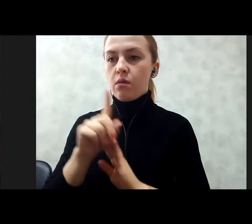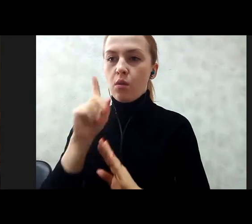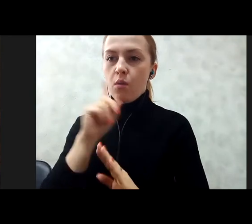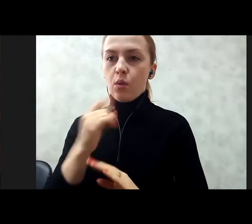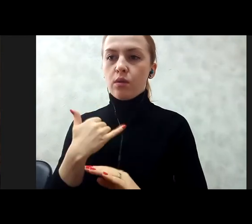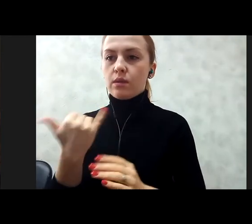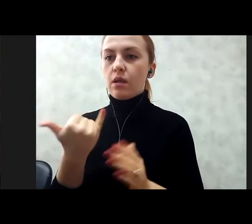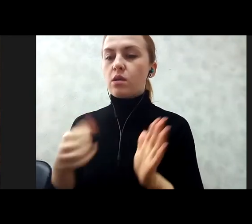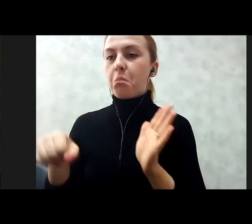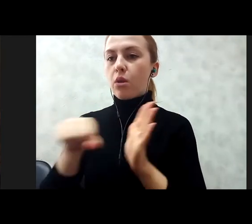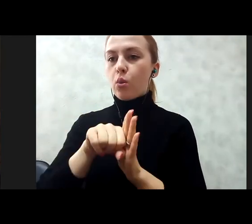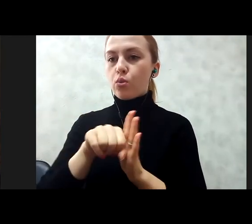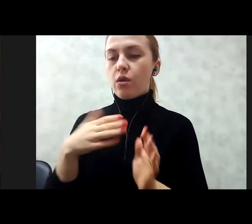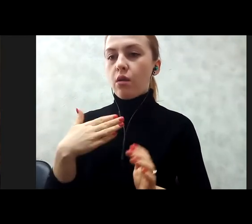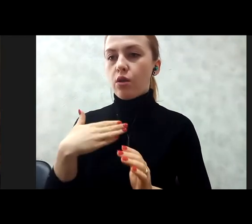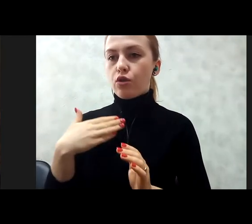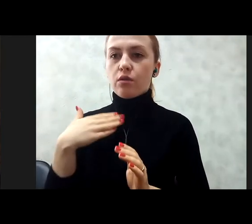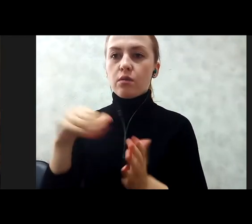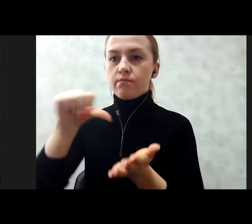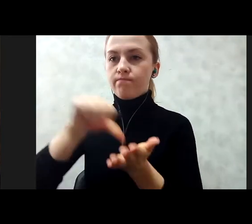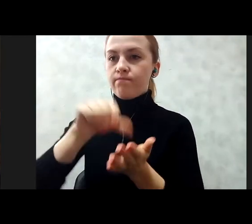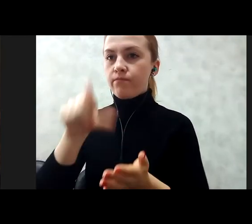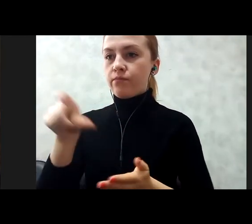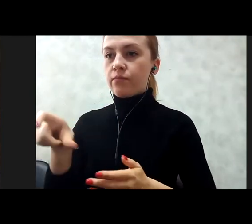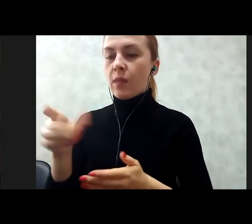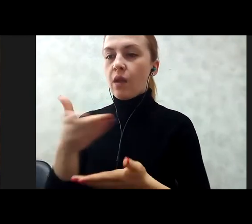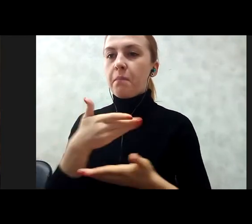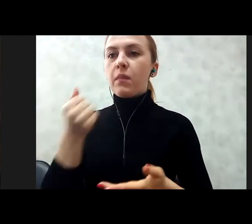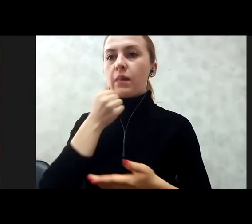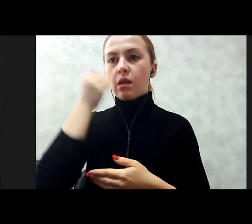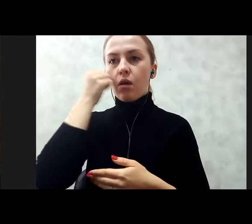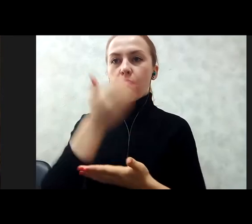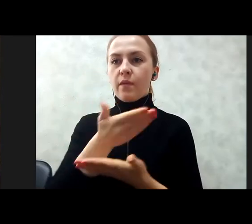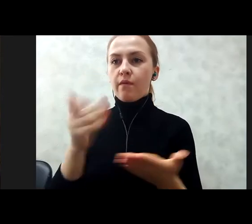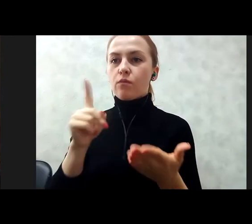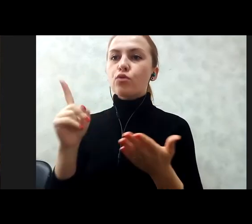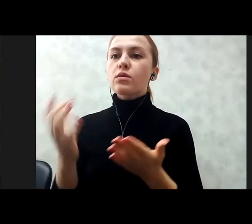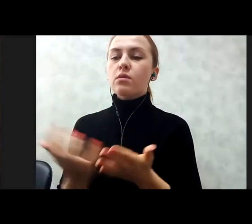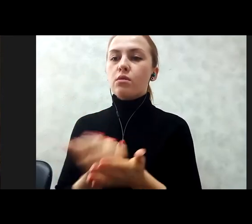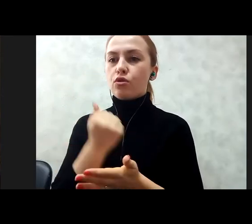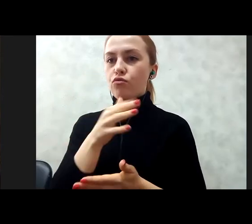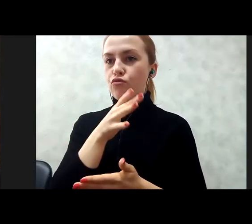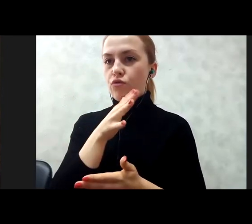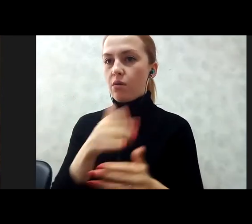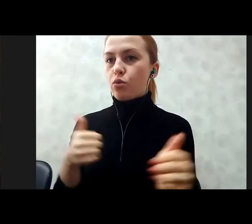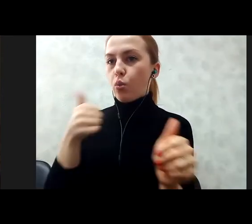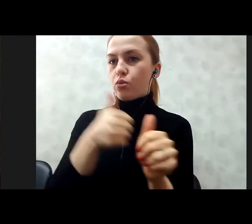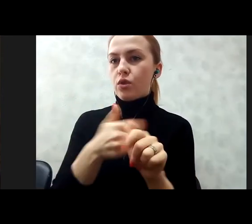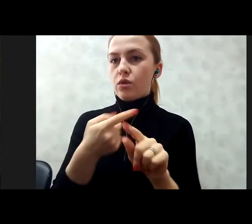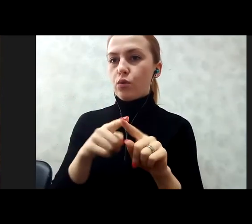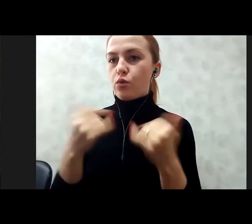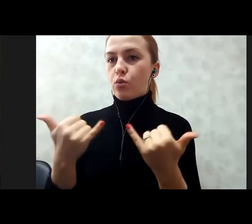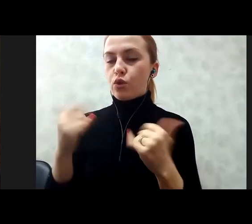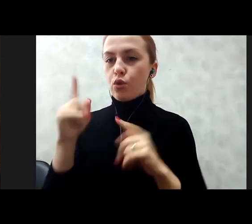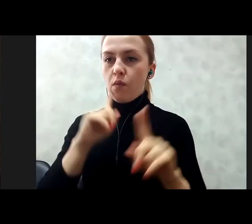підключення наших слухачів та панелістів. Ми дякуємо вам, що знайшли час долучитися до сьогодні. Thanks for having found the